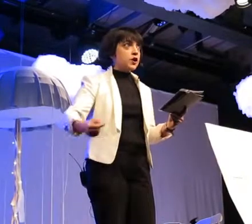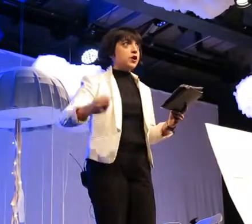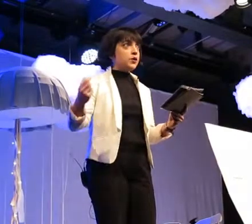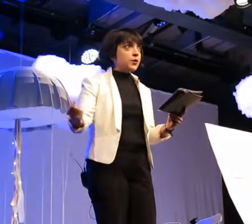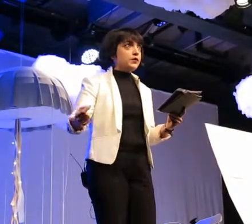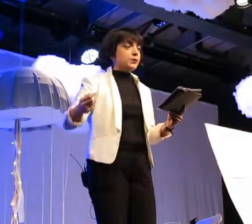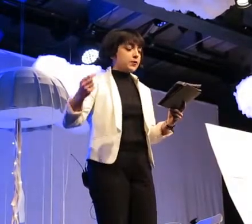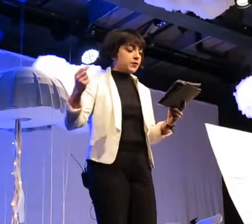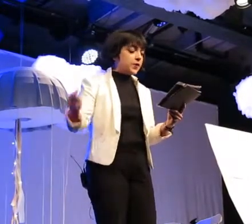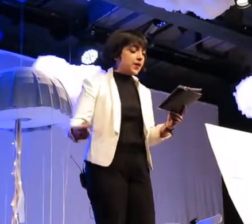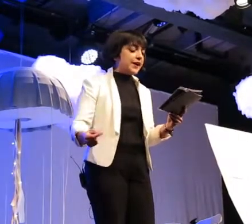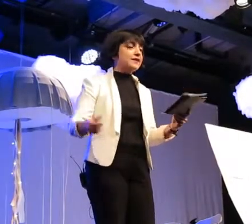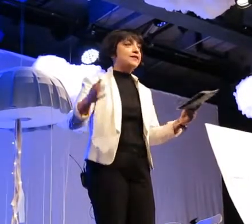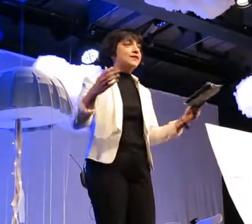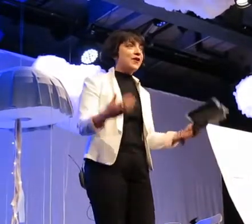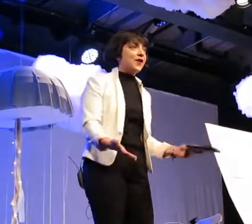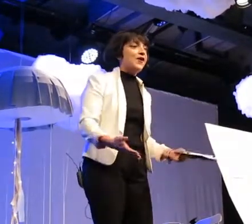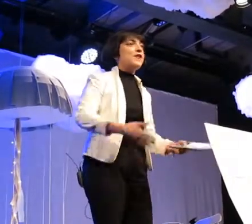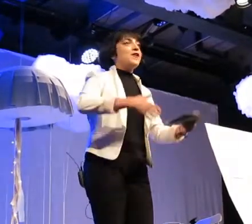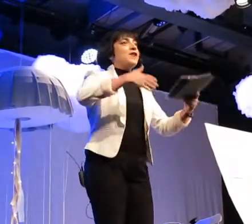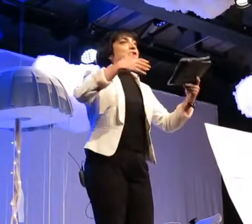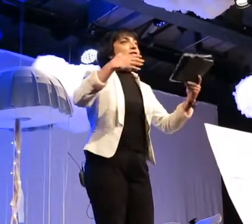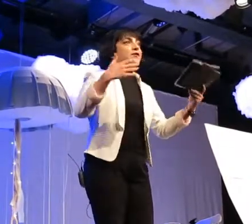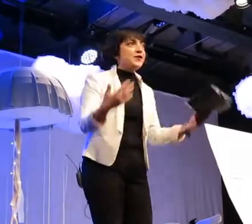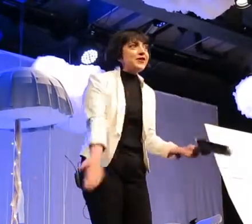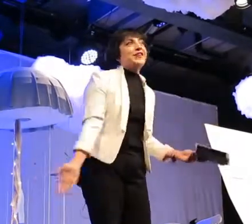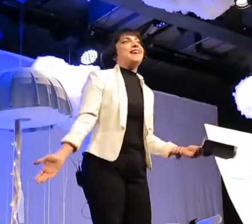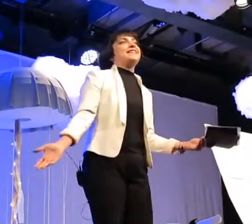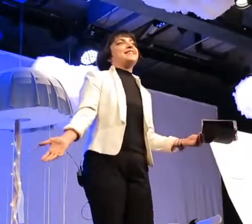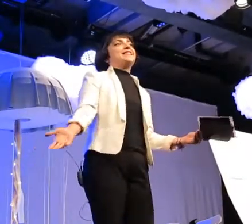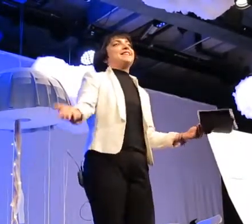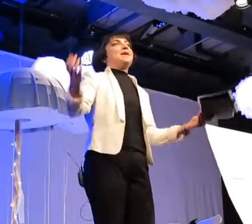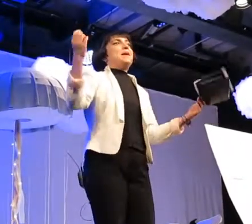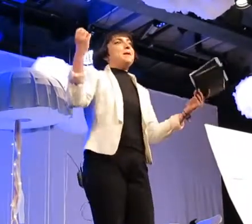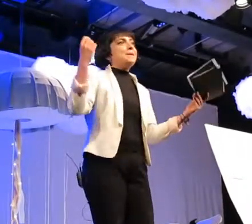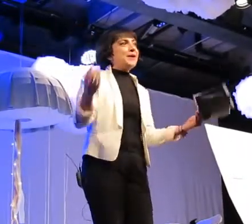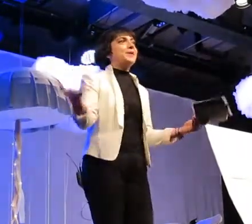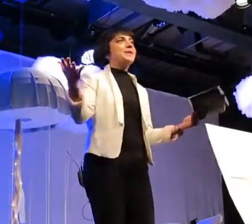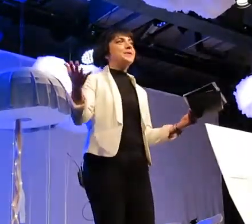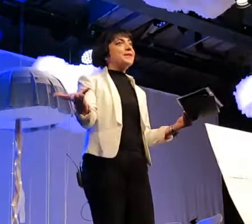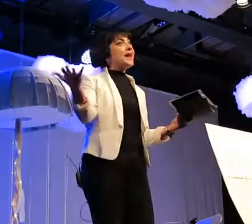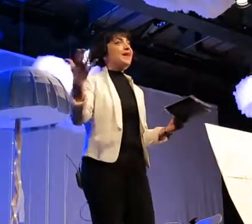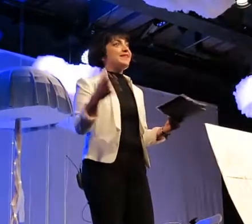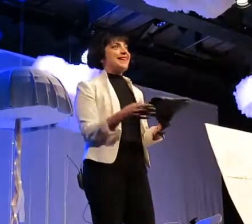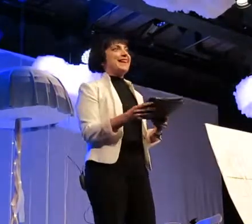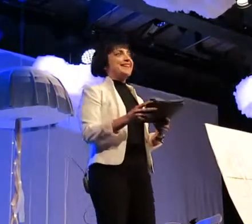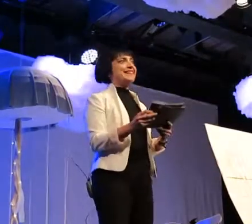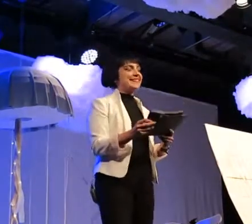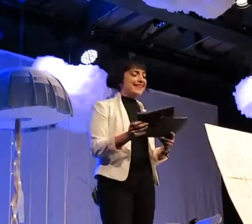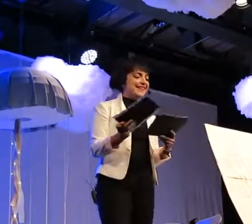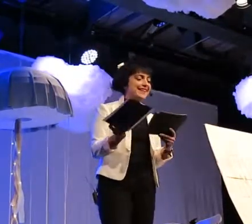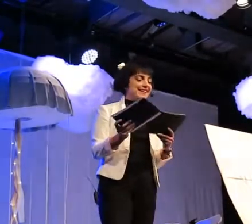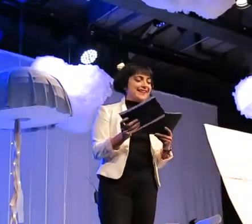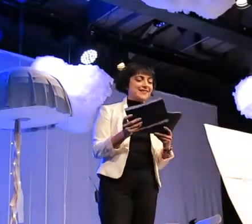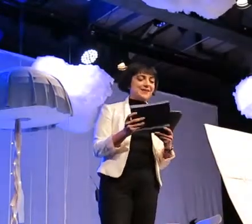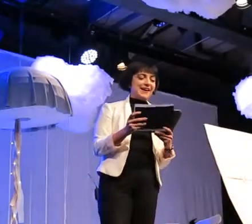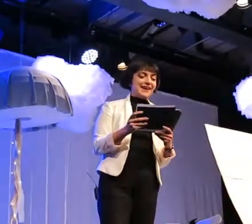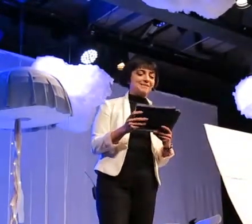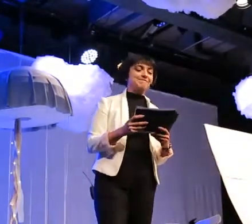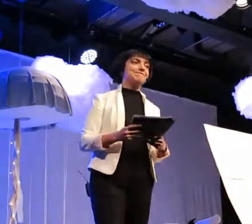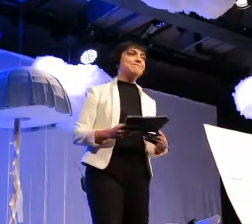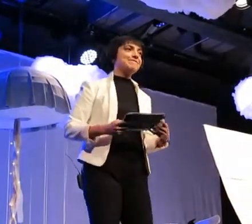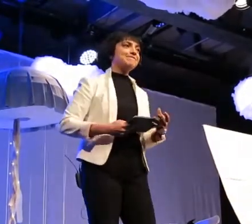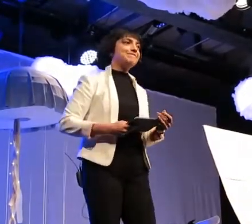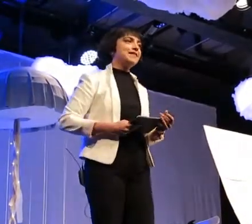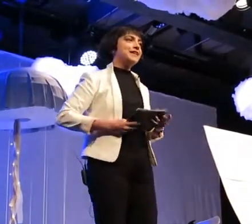avtalet, Kyoto-protokollet, ska förnyas. Pju! Och där har vi det. Det är det som